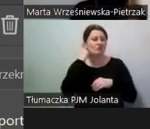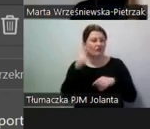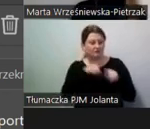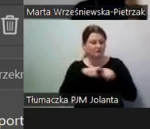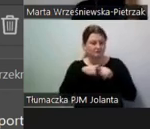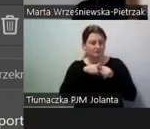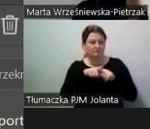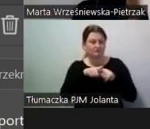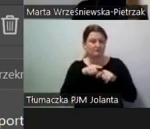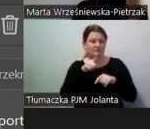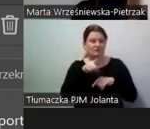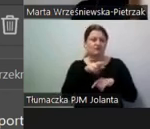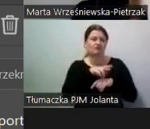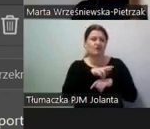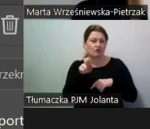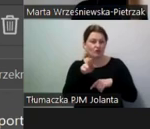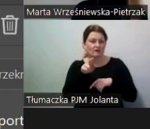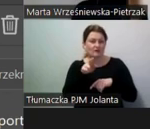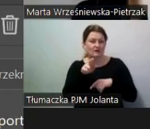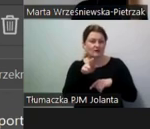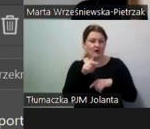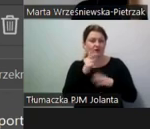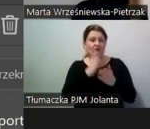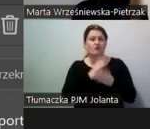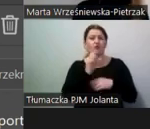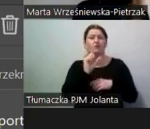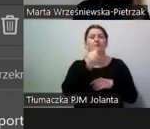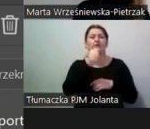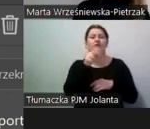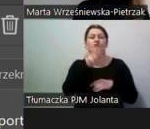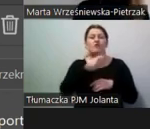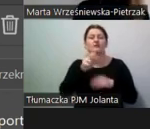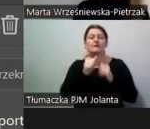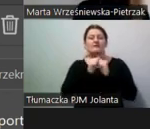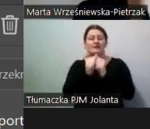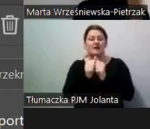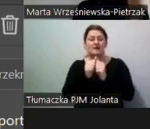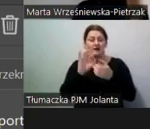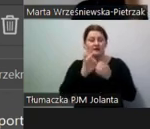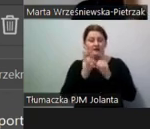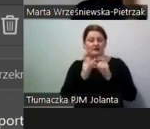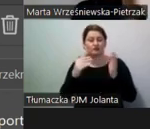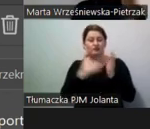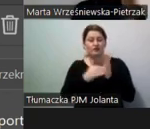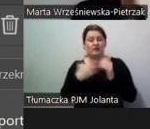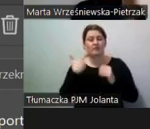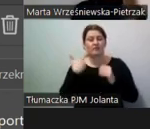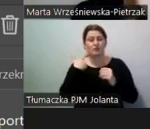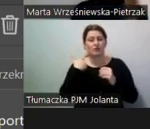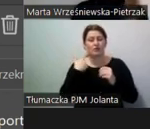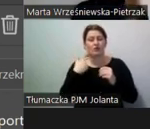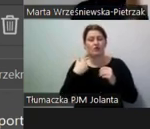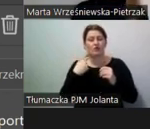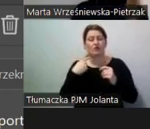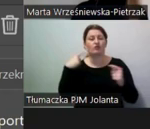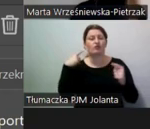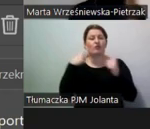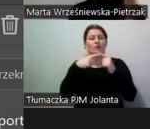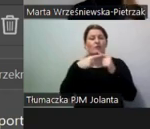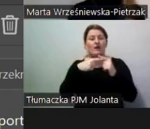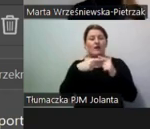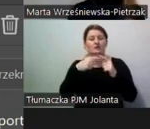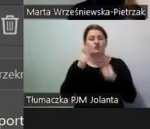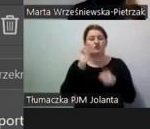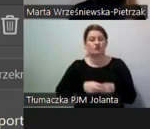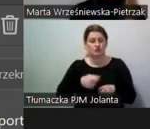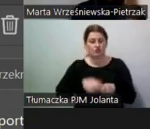w kategorii rzeczowników i tylko w pierwszym typie zadań, gdy trzeba było do obrazka dobrać odpowiednie słowo. Natomiast